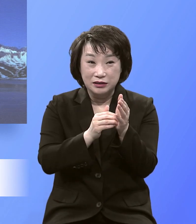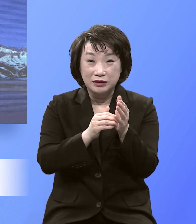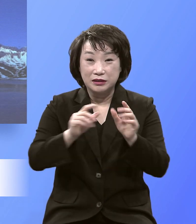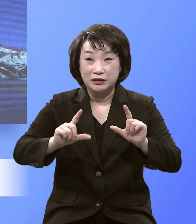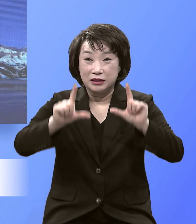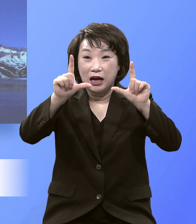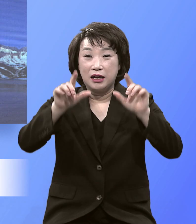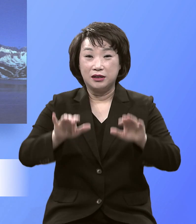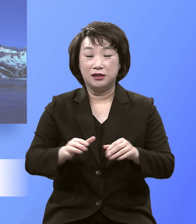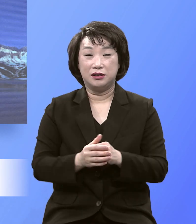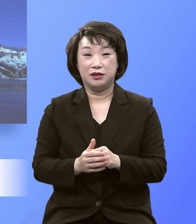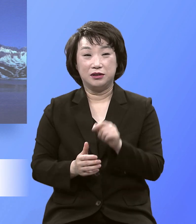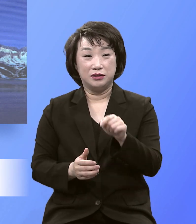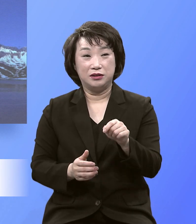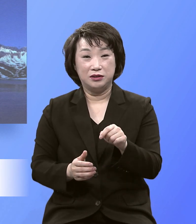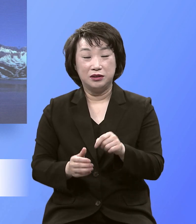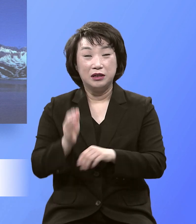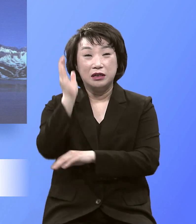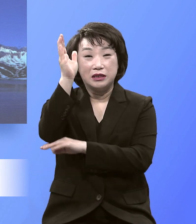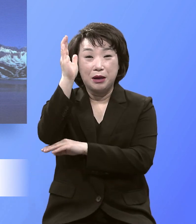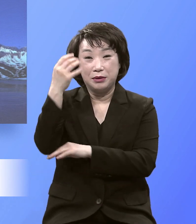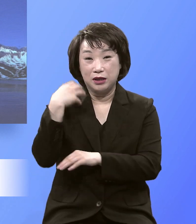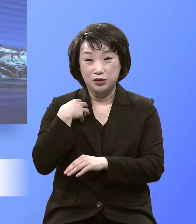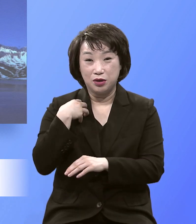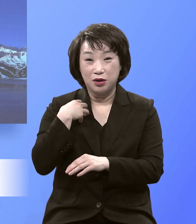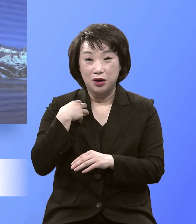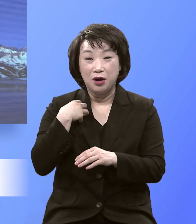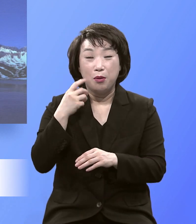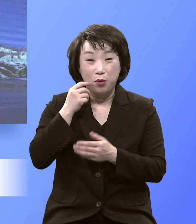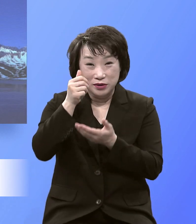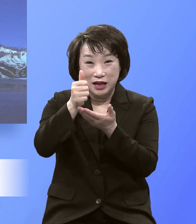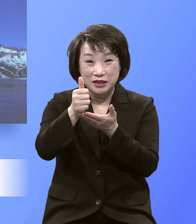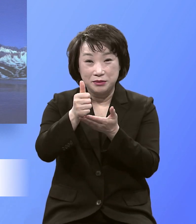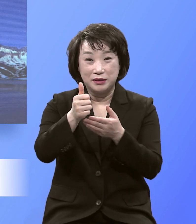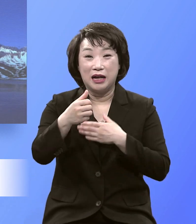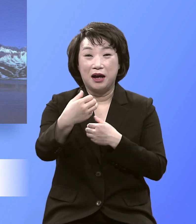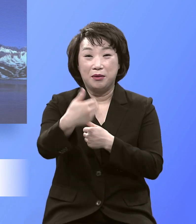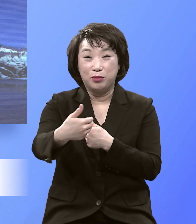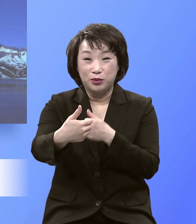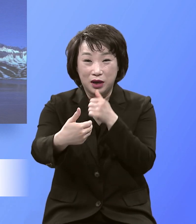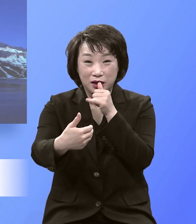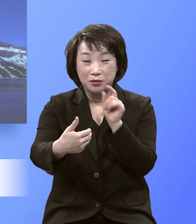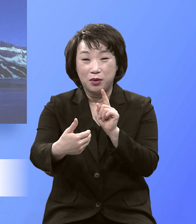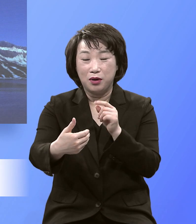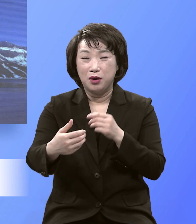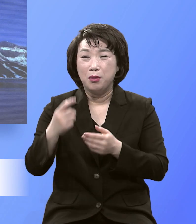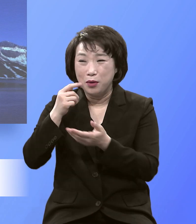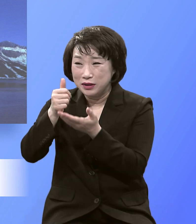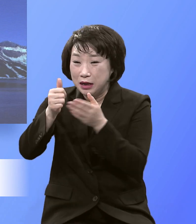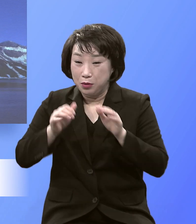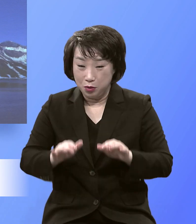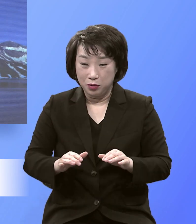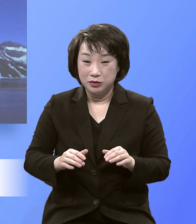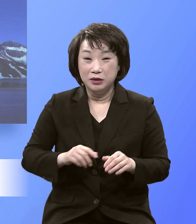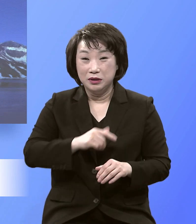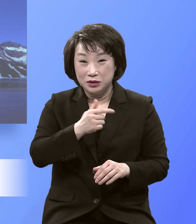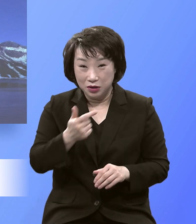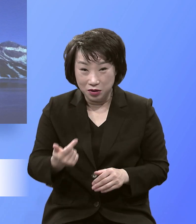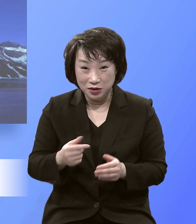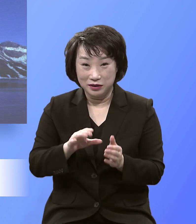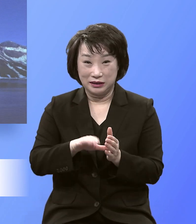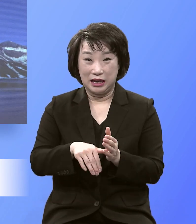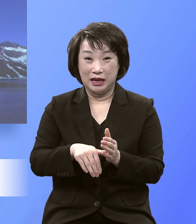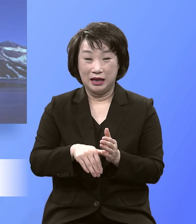그날 그 세미나 주관자인 목사님 뭐라고 그러냐. 목사님 오늘 저녁에요.